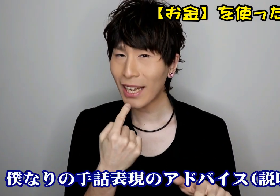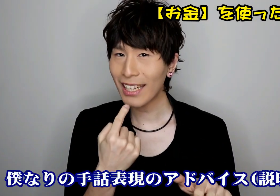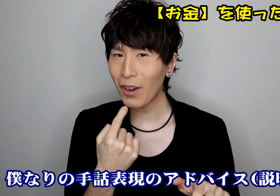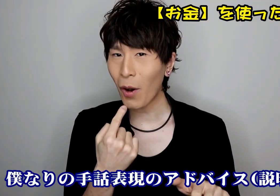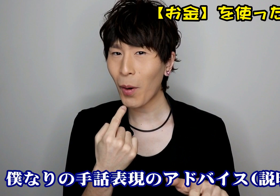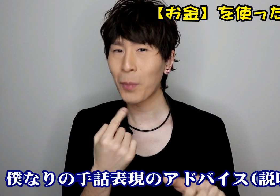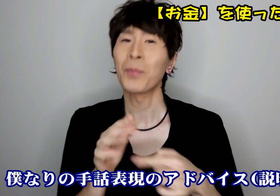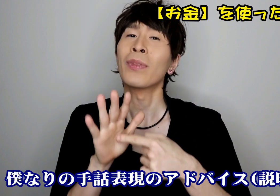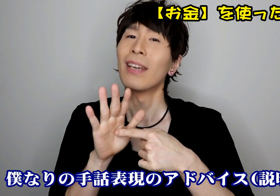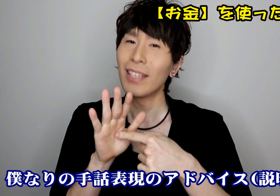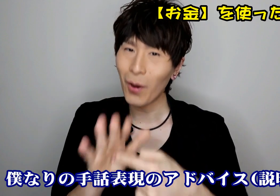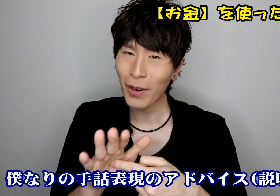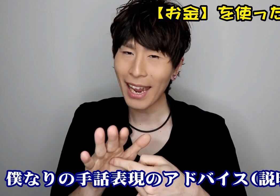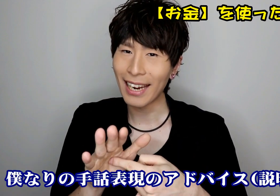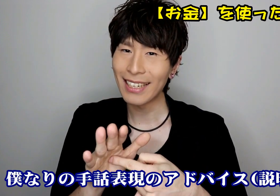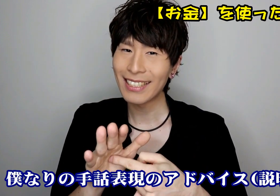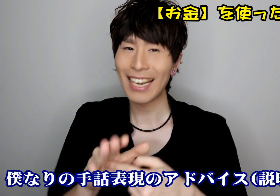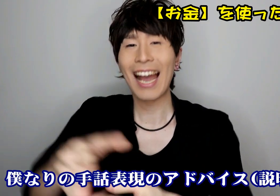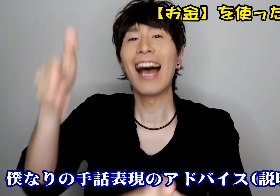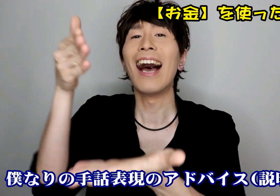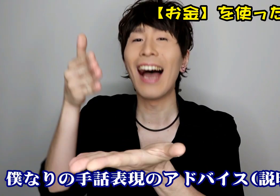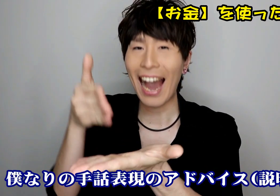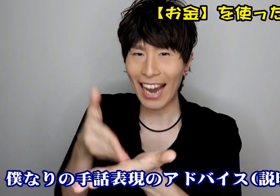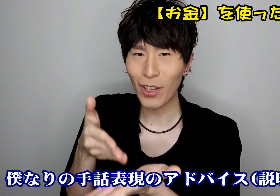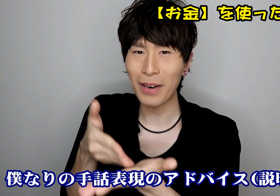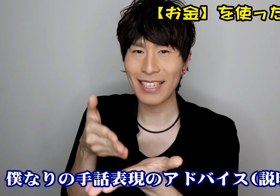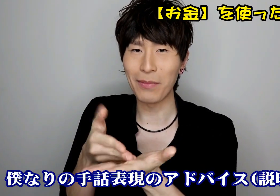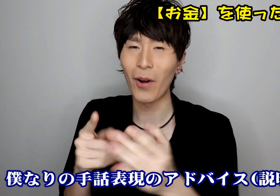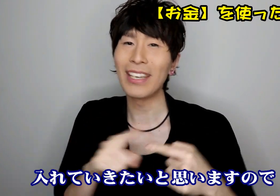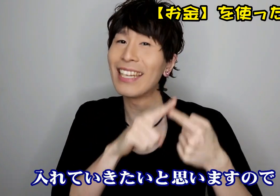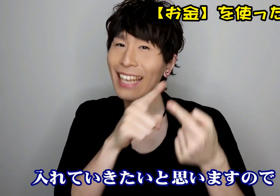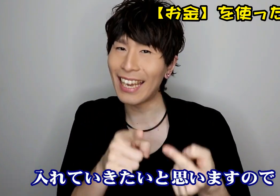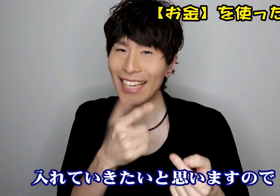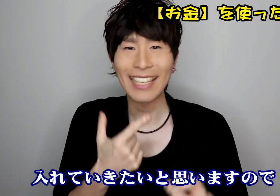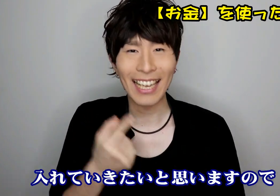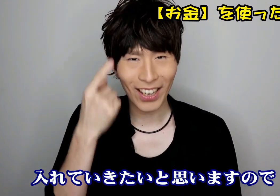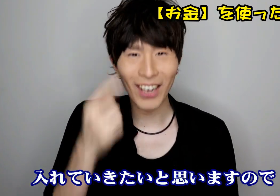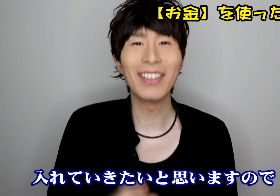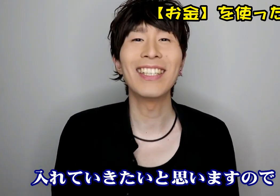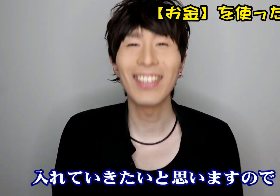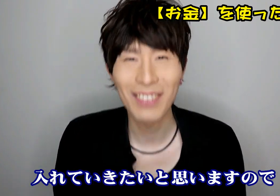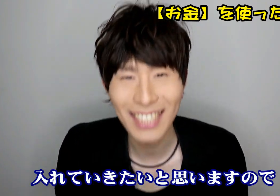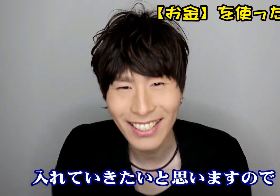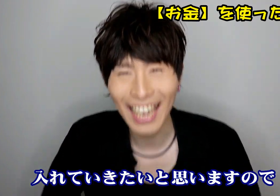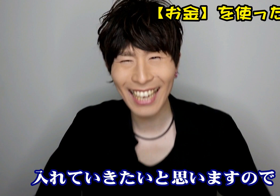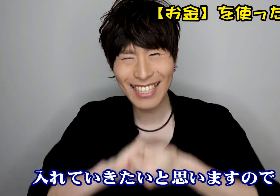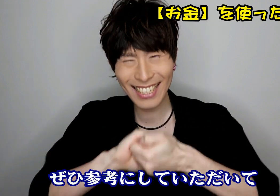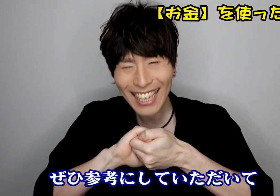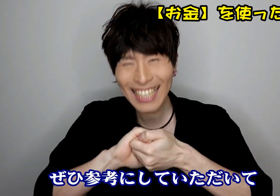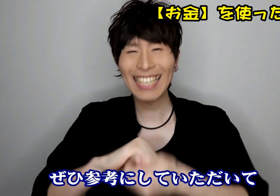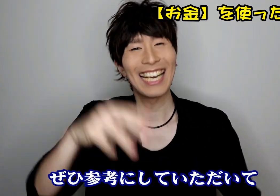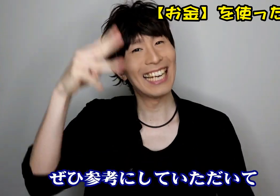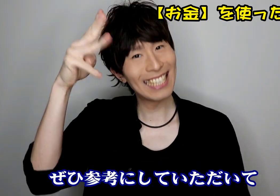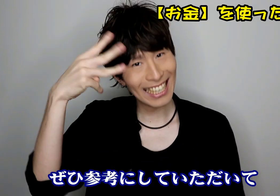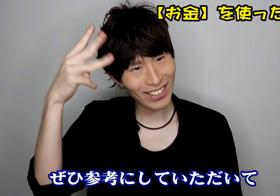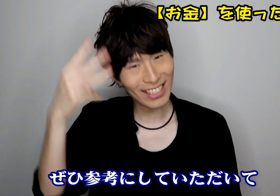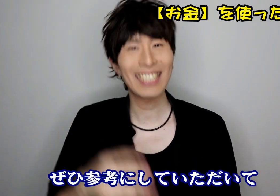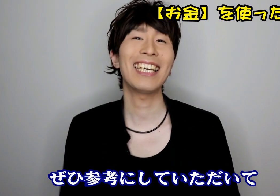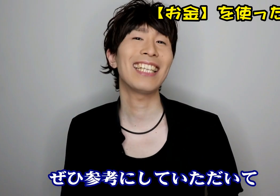りの表現アドバイスも入れていきたいと思っておりますので、ぜひ参考にしていただい